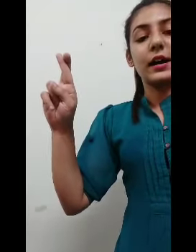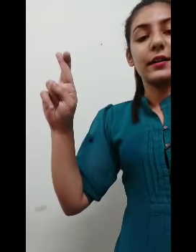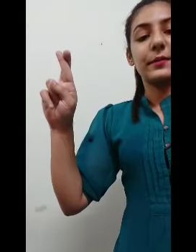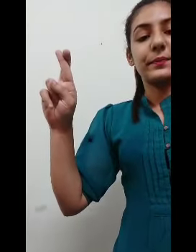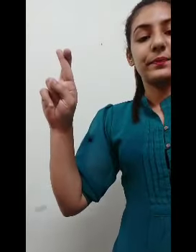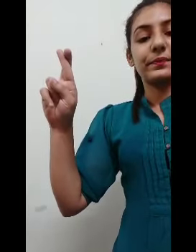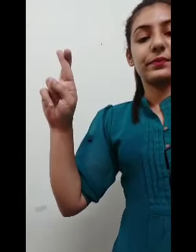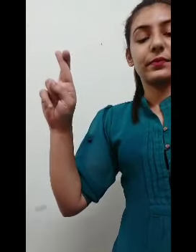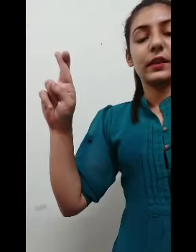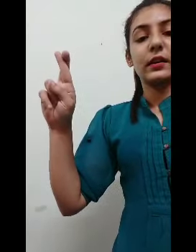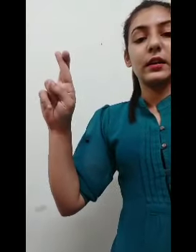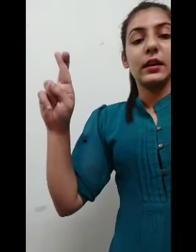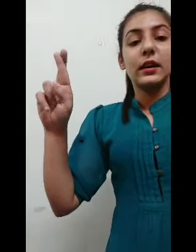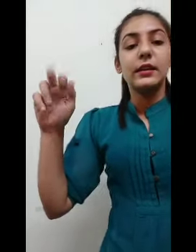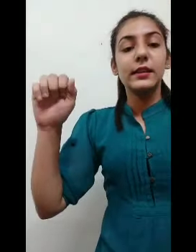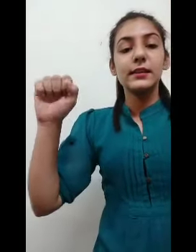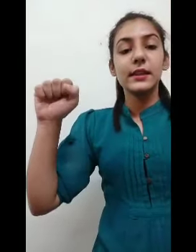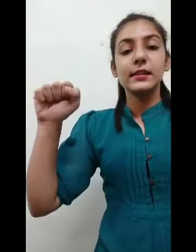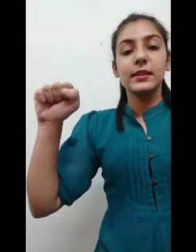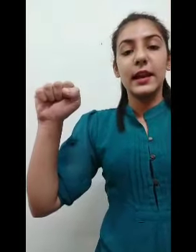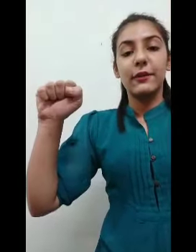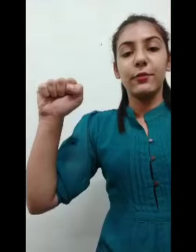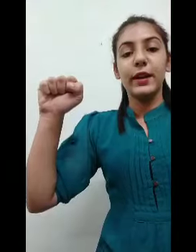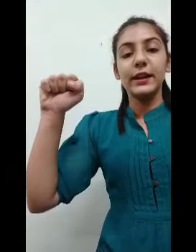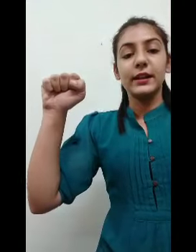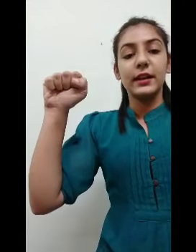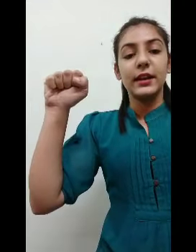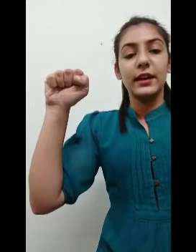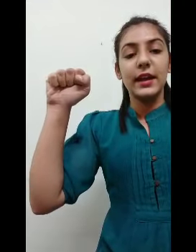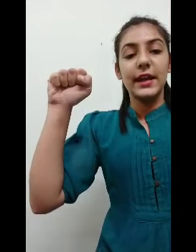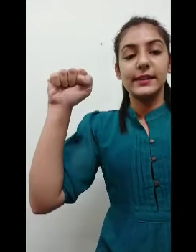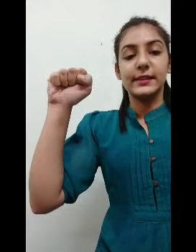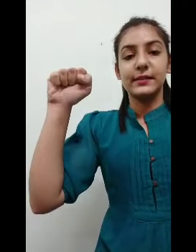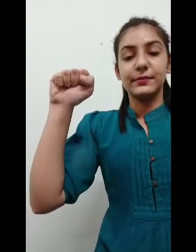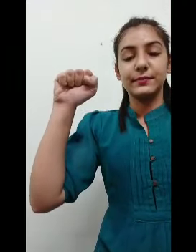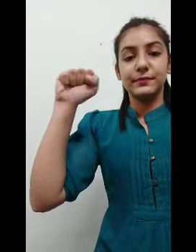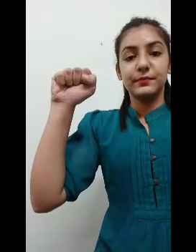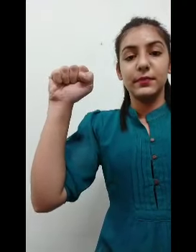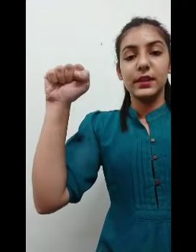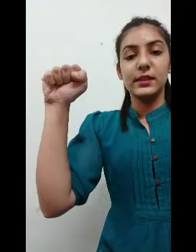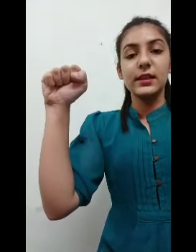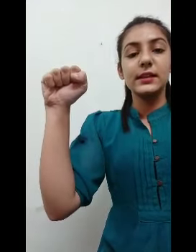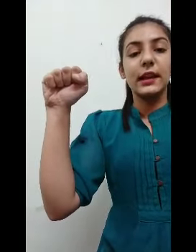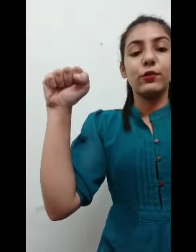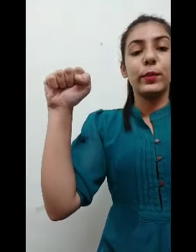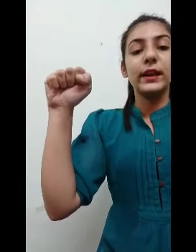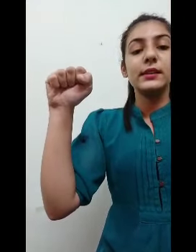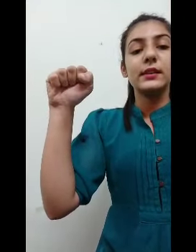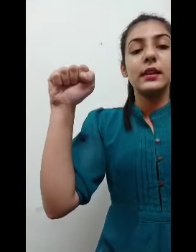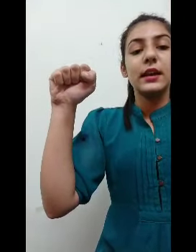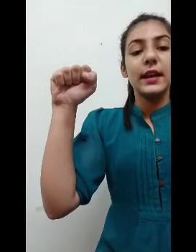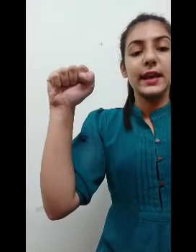आर, दिस इज अल्फाबेट एस, दिस इज अल्फाबेट